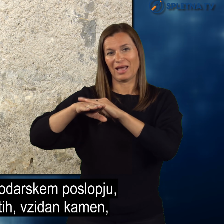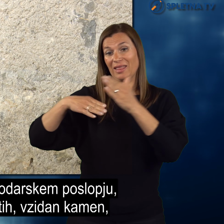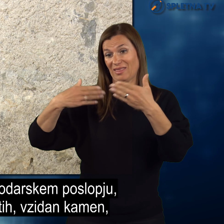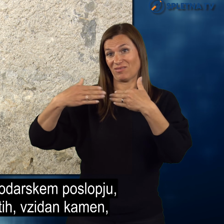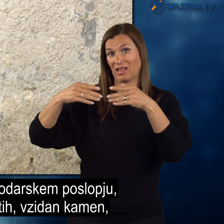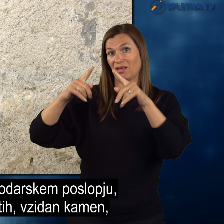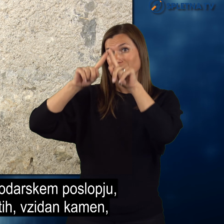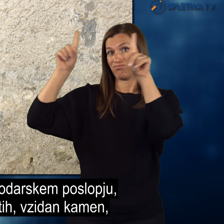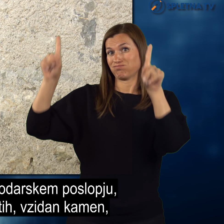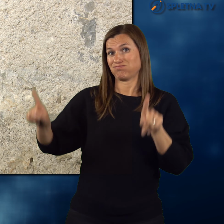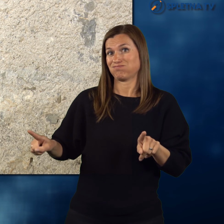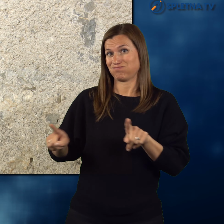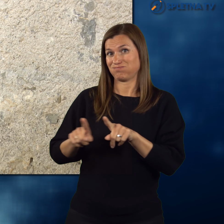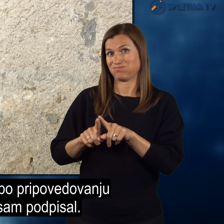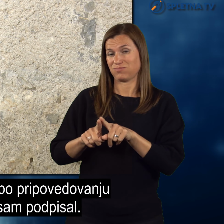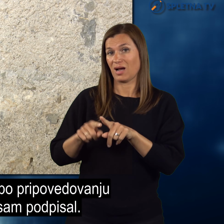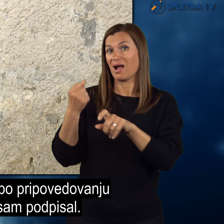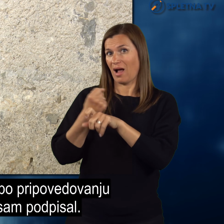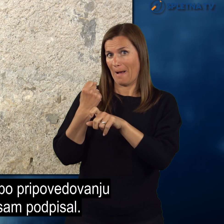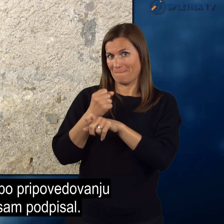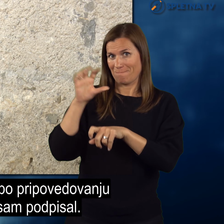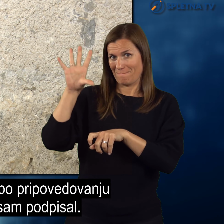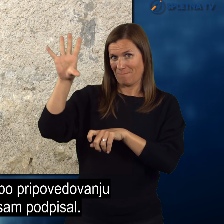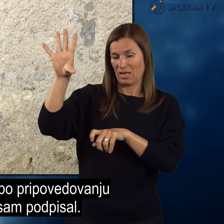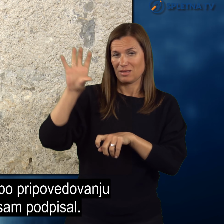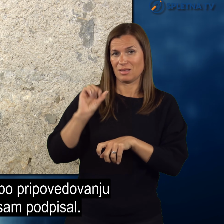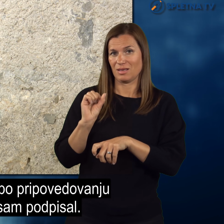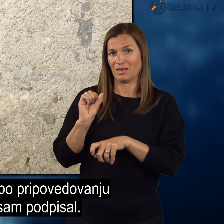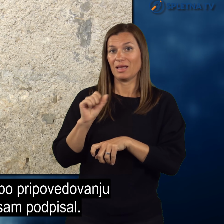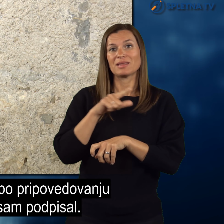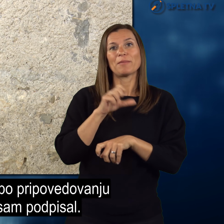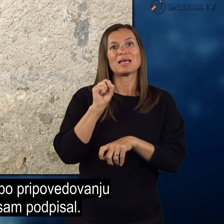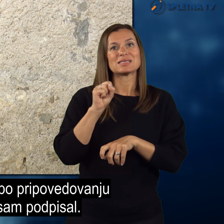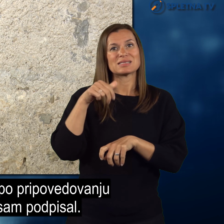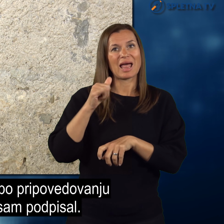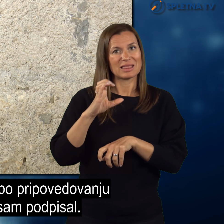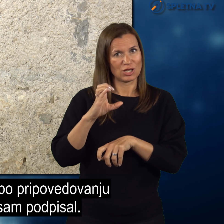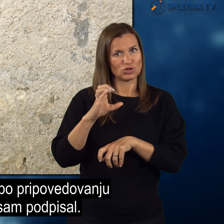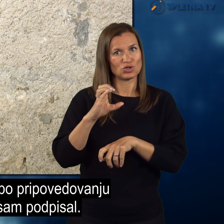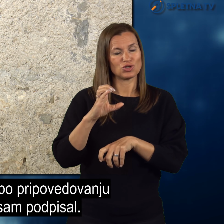vratih vzidan kamen, kjer se je Stanič po pripovedovanju